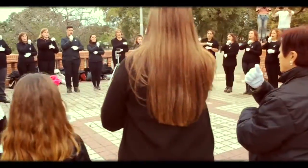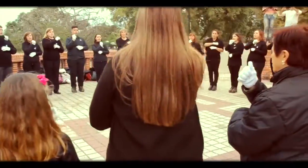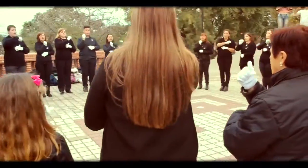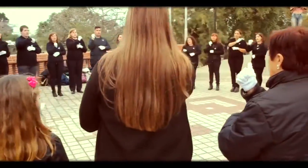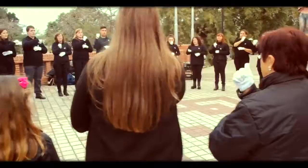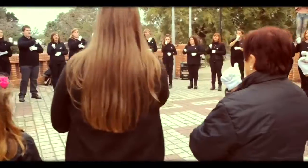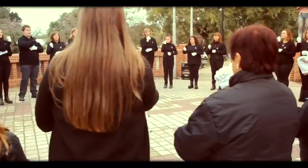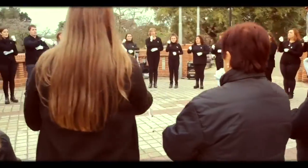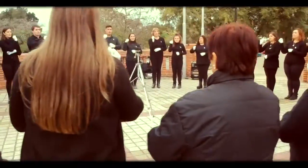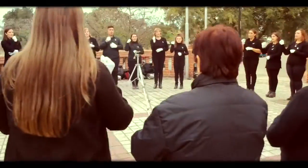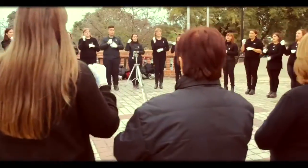Canta